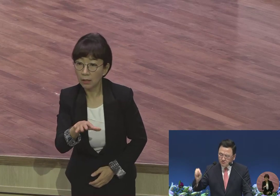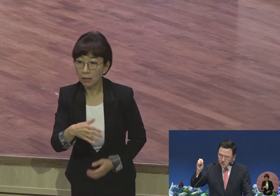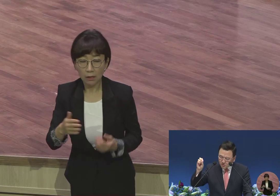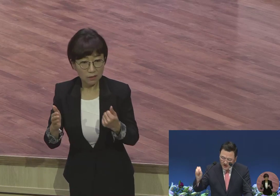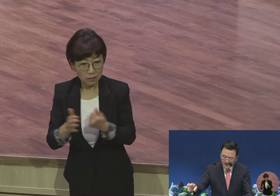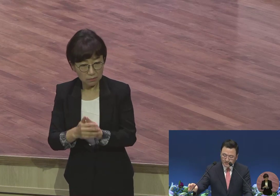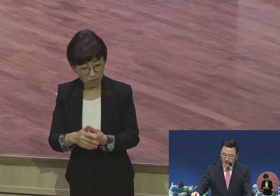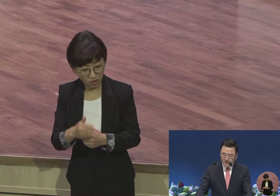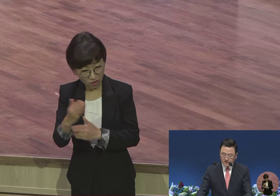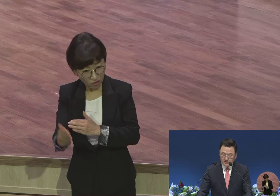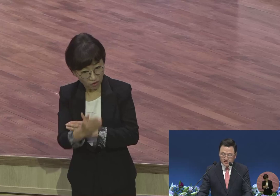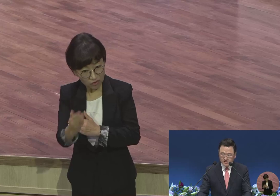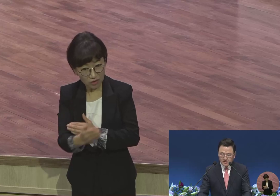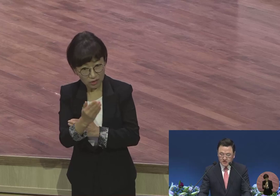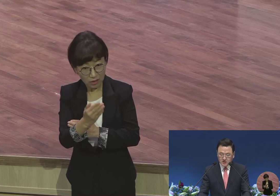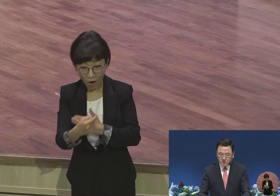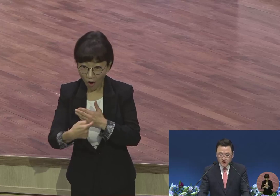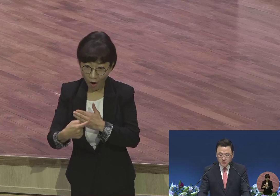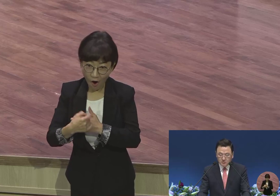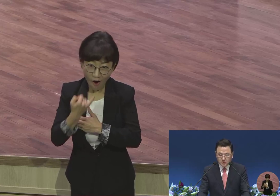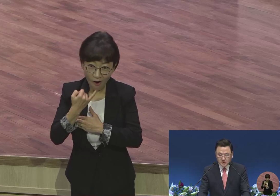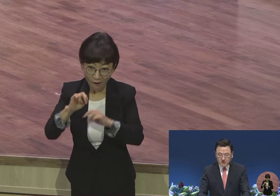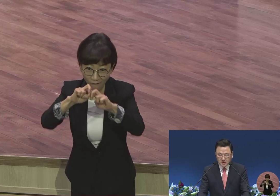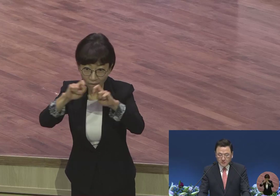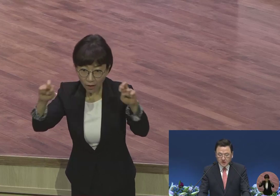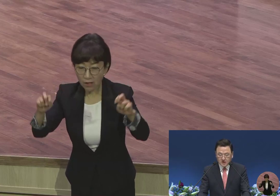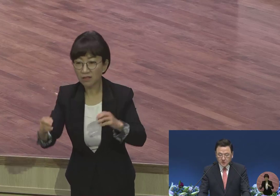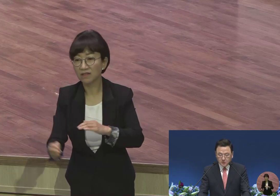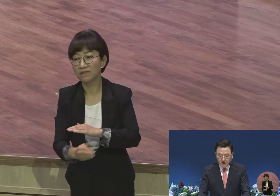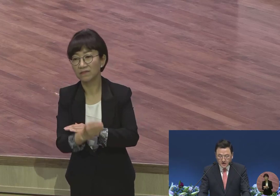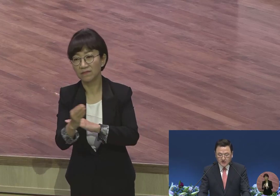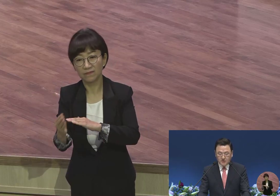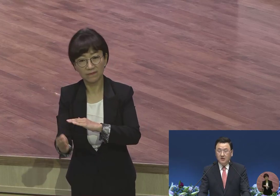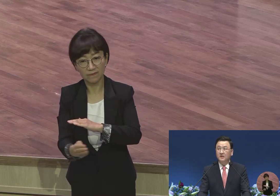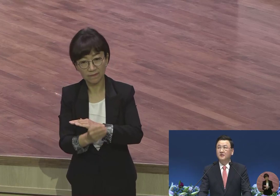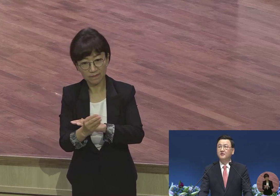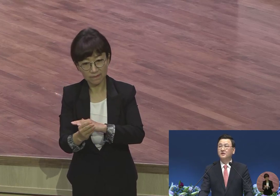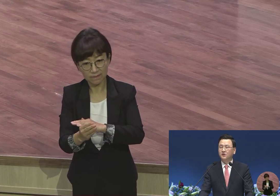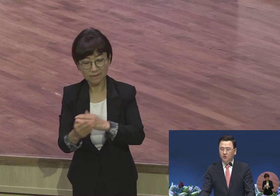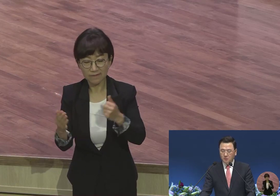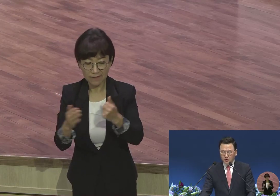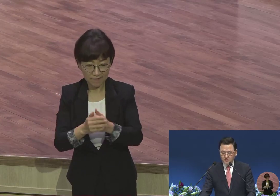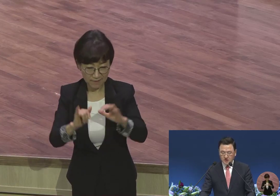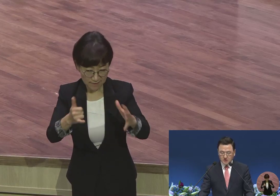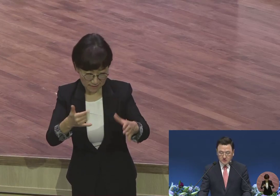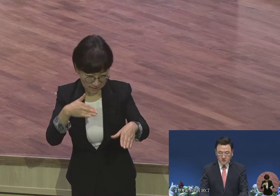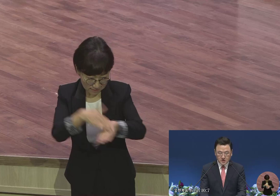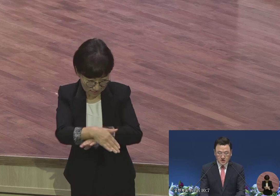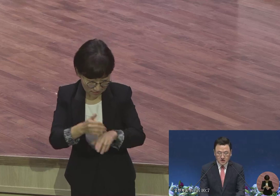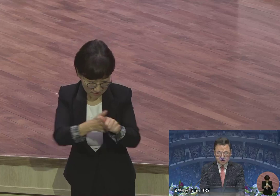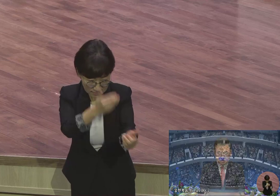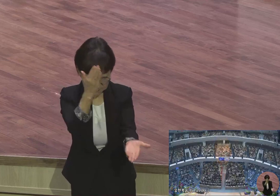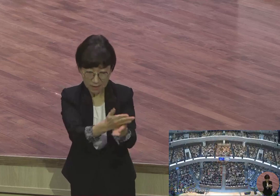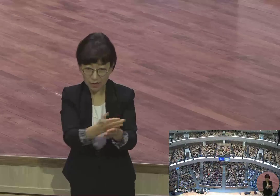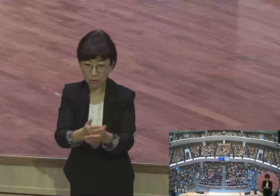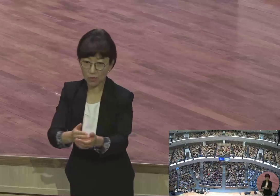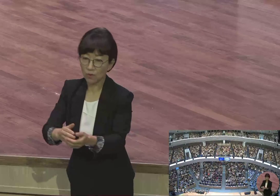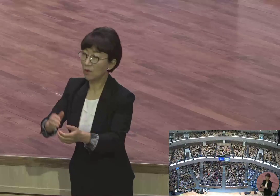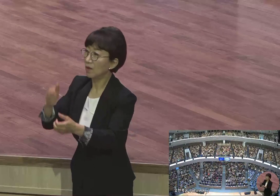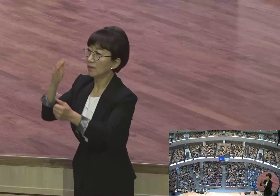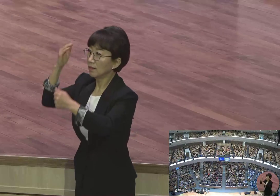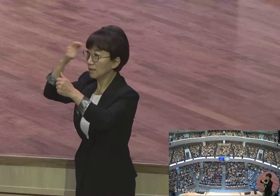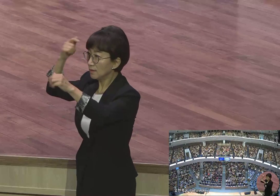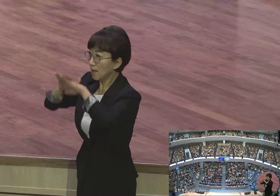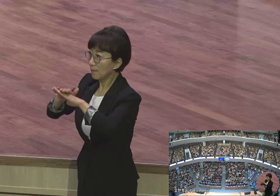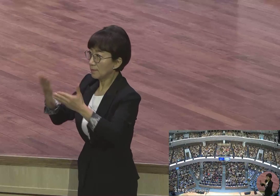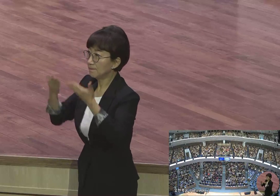이제 양문으로 가야 됩니다. 그리스도가 선포되는 예배 자리로 가야 됩니다. 요한복음 10장 7절에 보니까 그러므로 예수께서